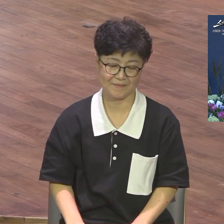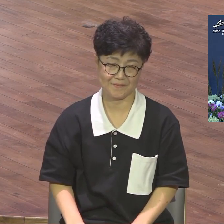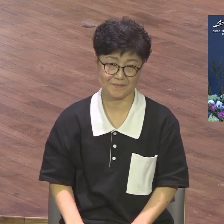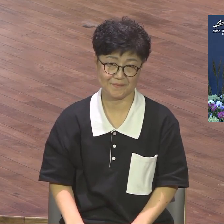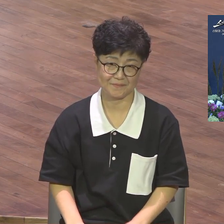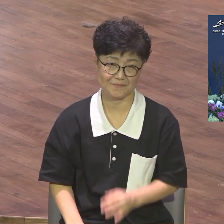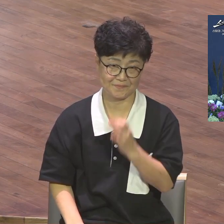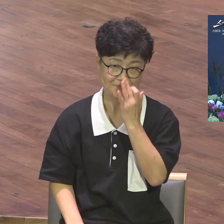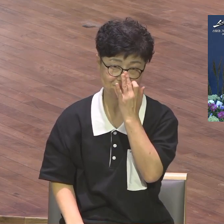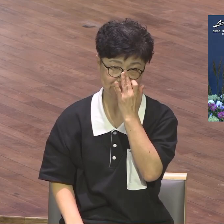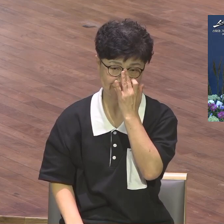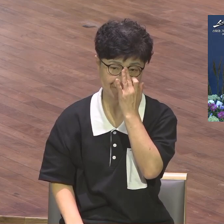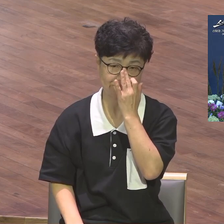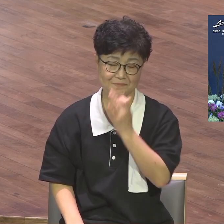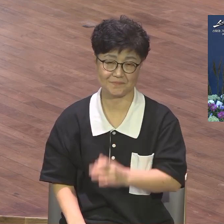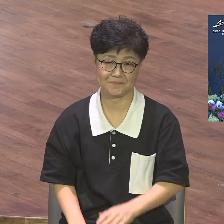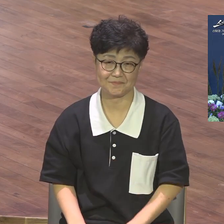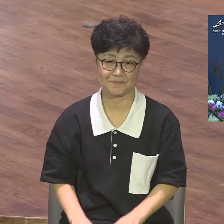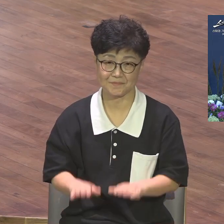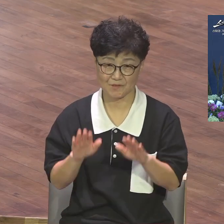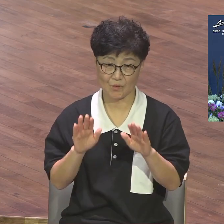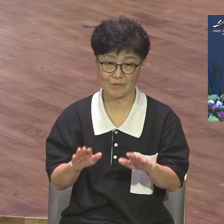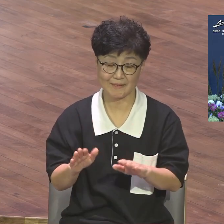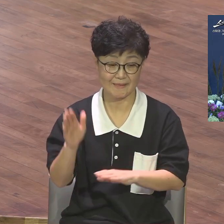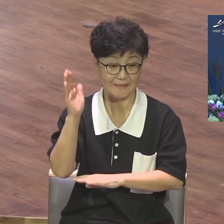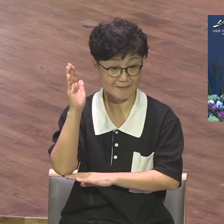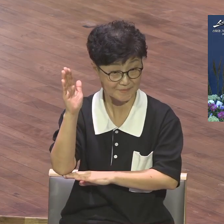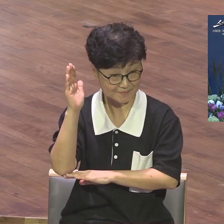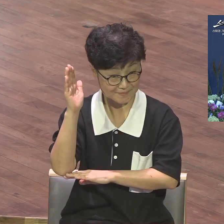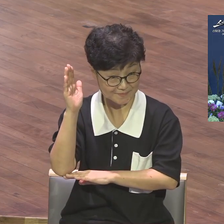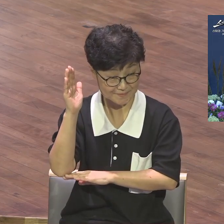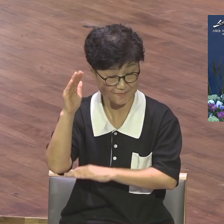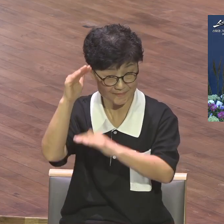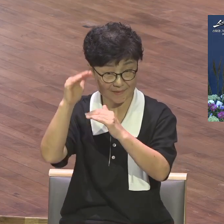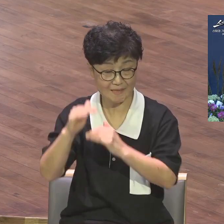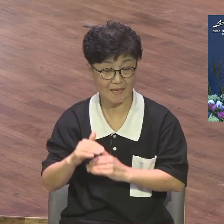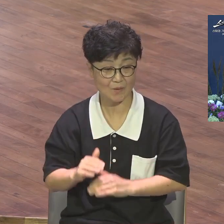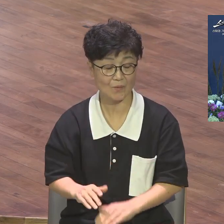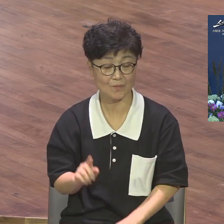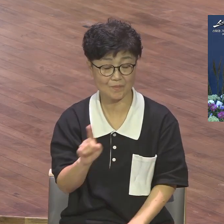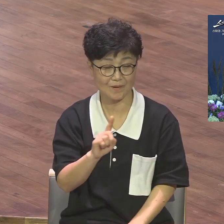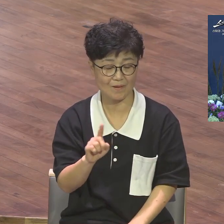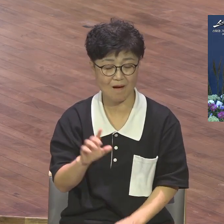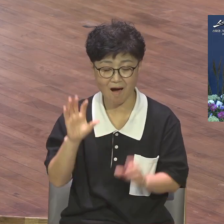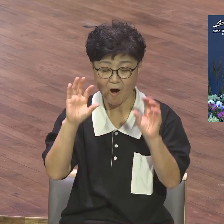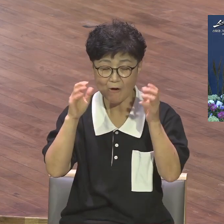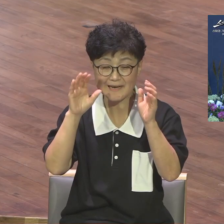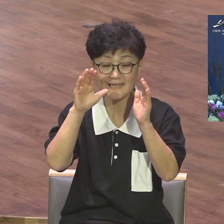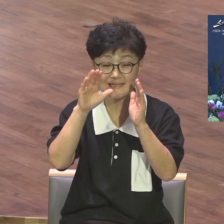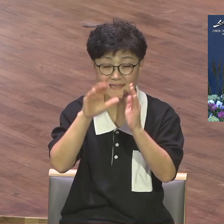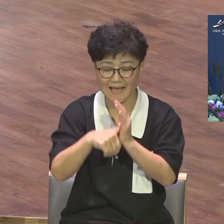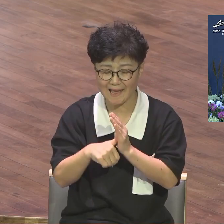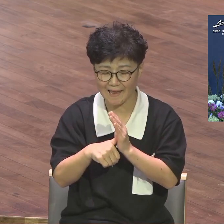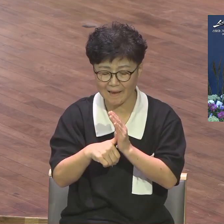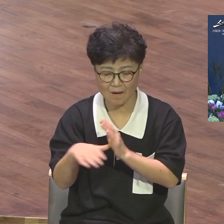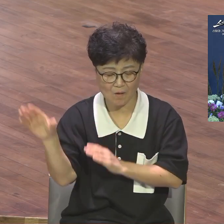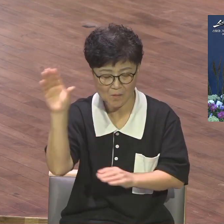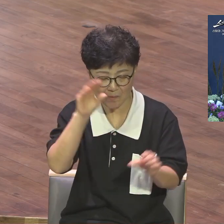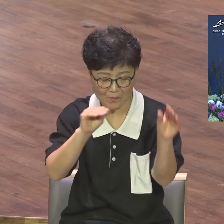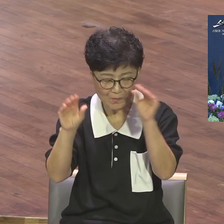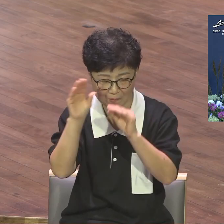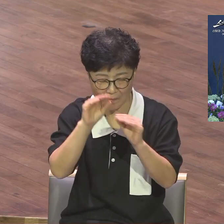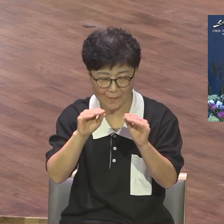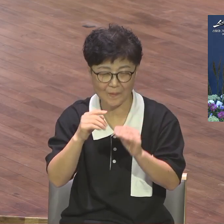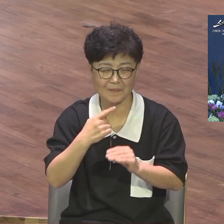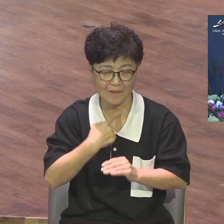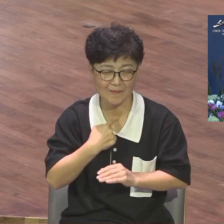것을 볼 수 있습니다. 저 오늘 본문은 우리가 어릴 때부터 흔히 들었던 그런 삭개오 이야기입니다.